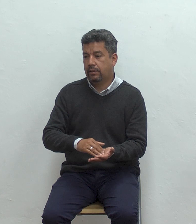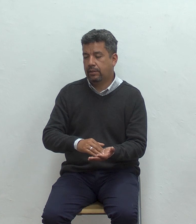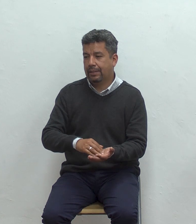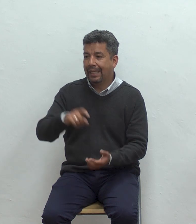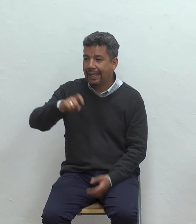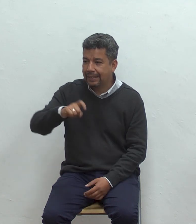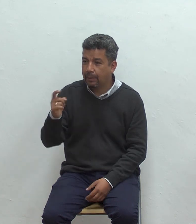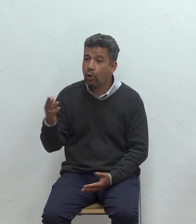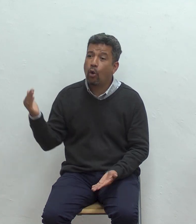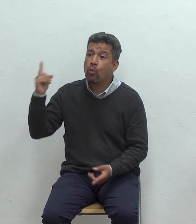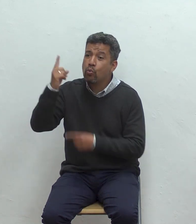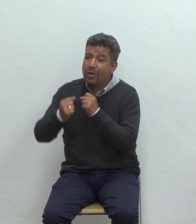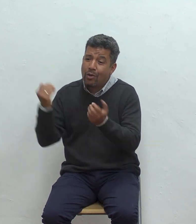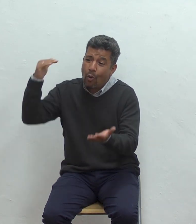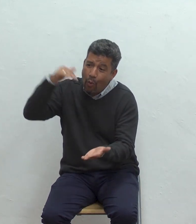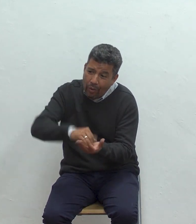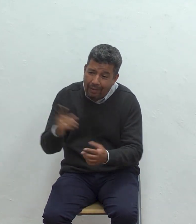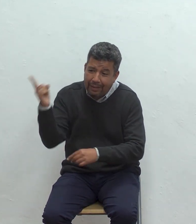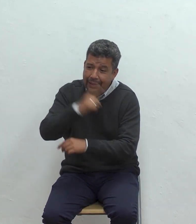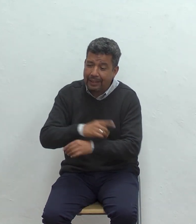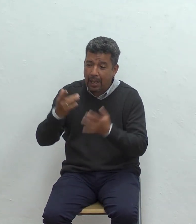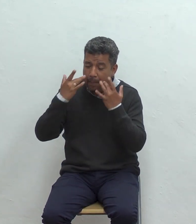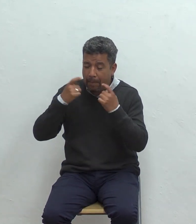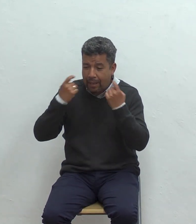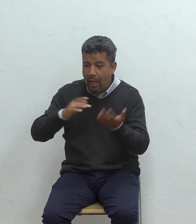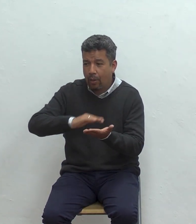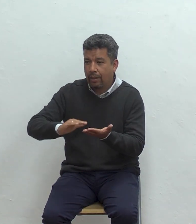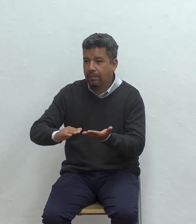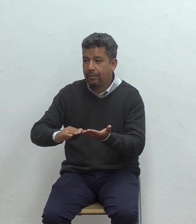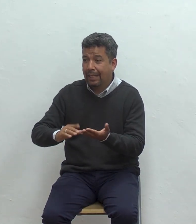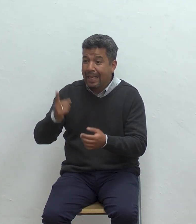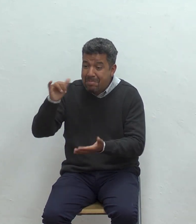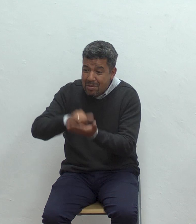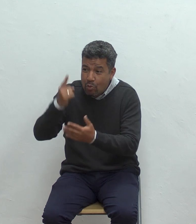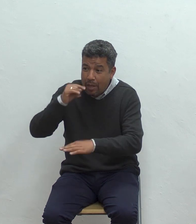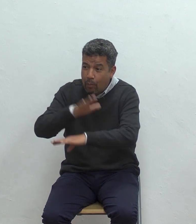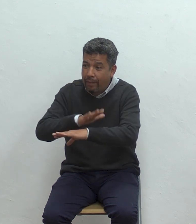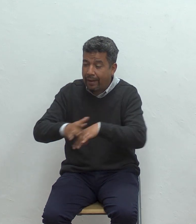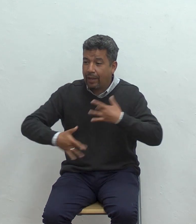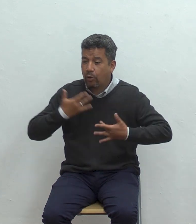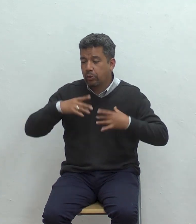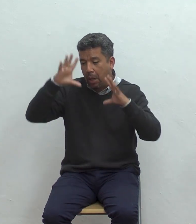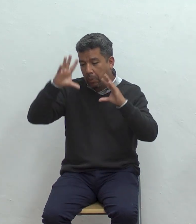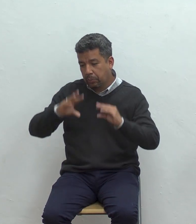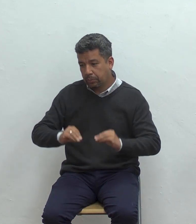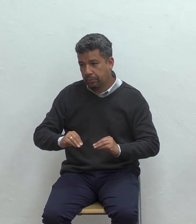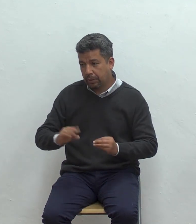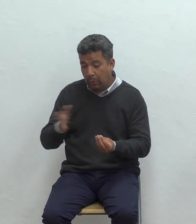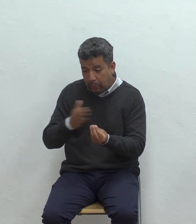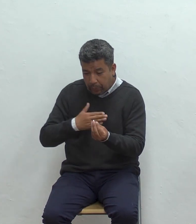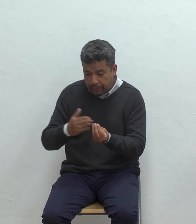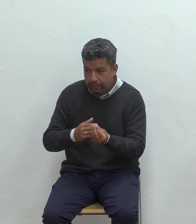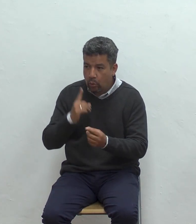Necesitamos el día de la expiación. En la misma tarde se acababa el gozo. Año